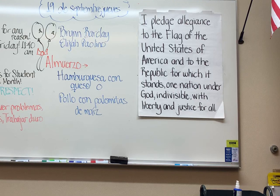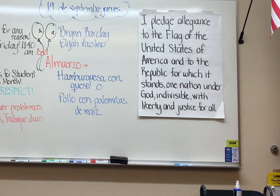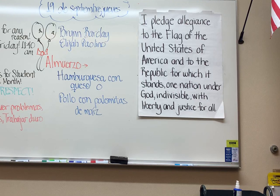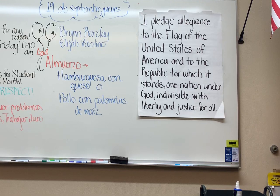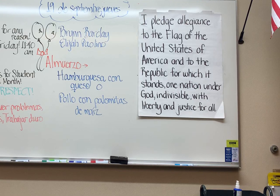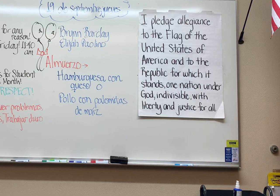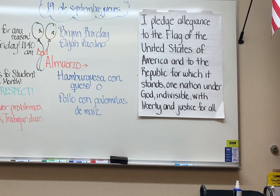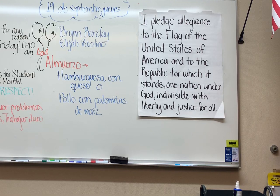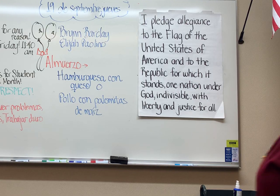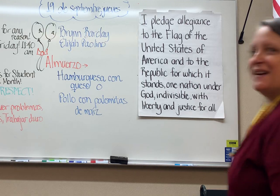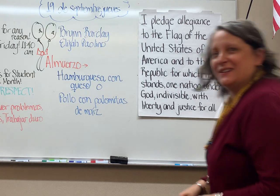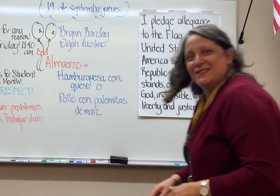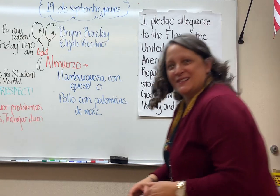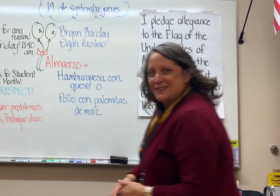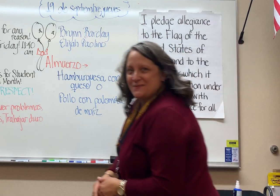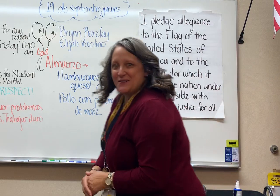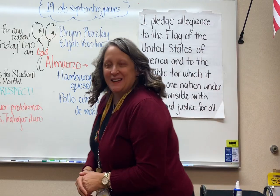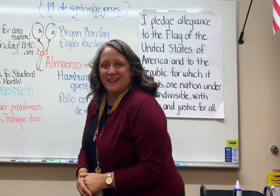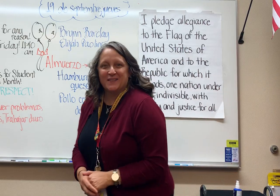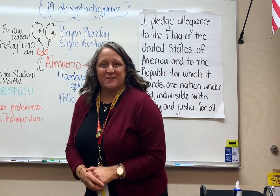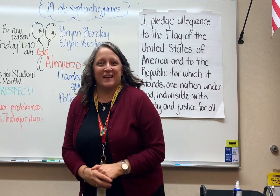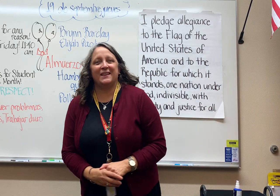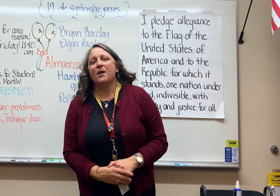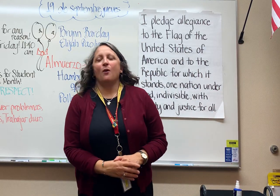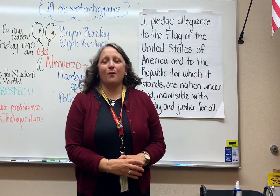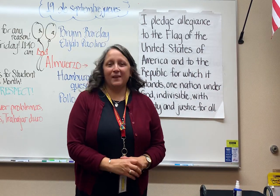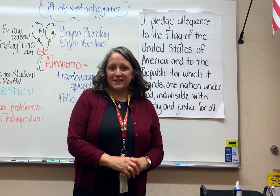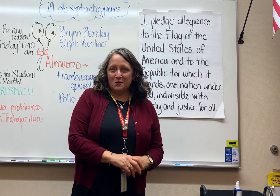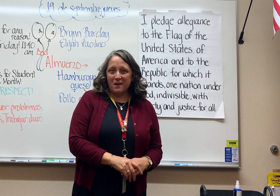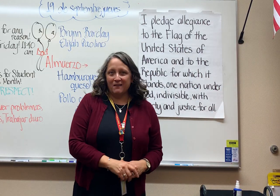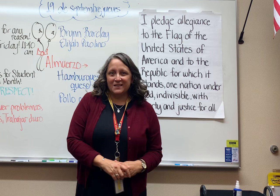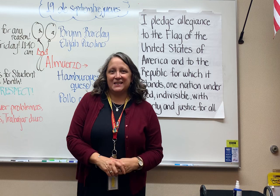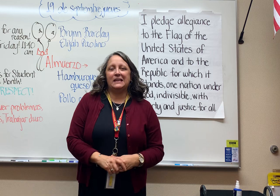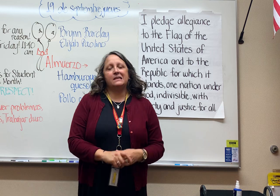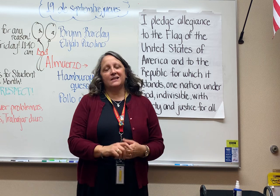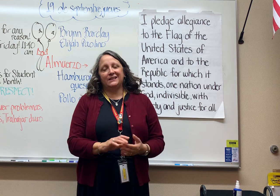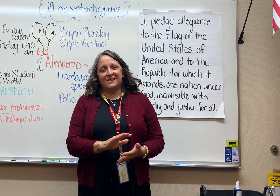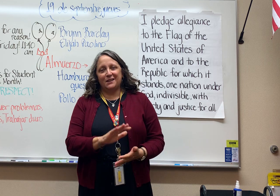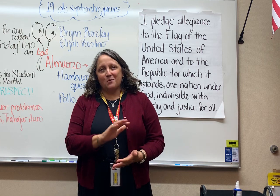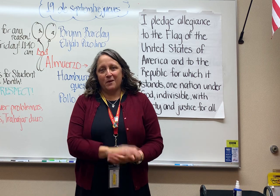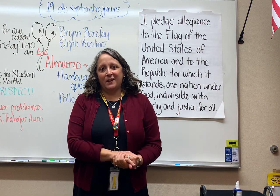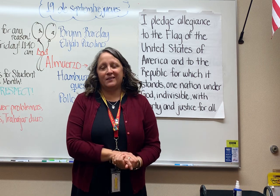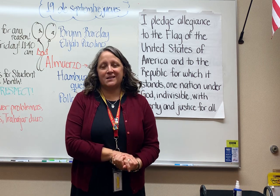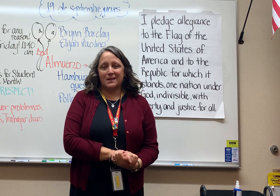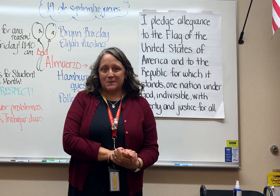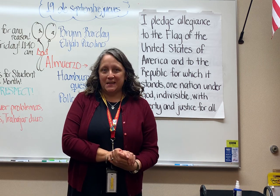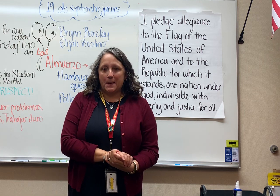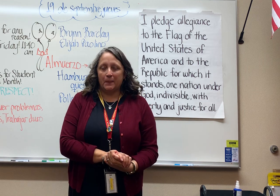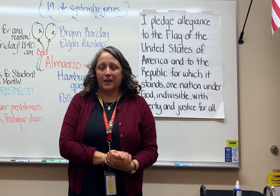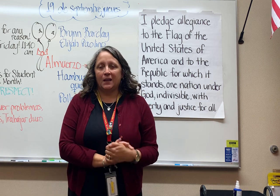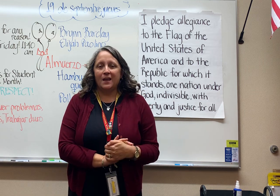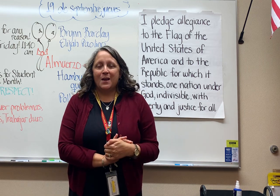Muy buenos días, Shockers. Good morning, everyone. Hoy es jueves y es el 19 de septiembre.